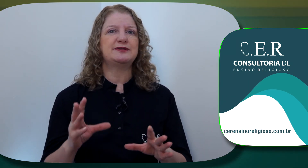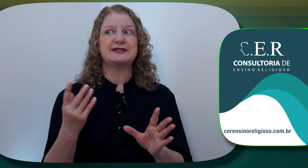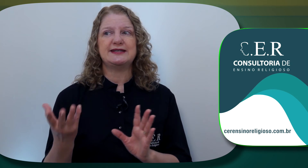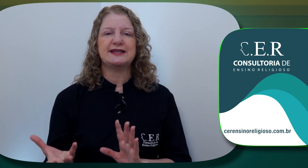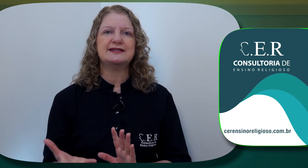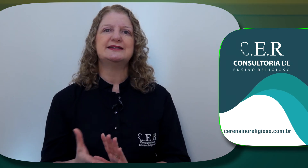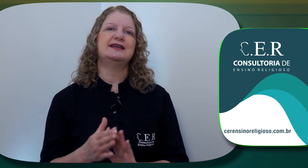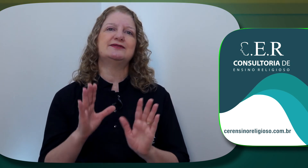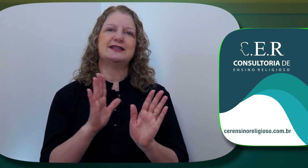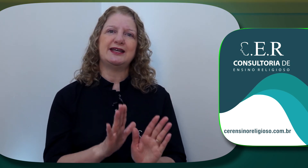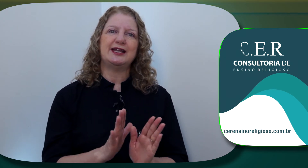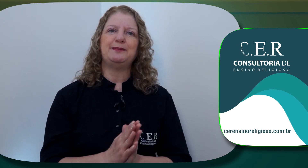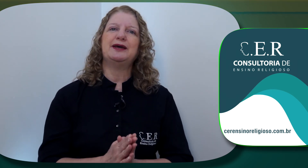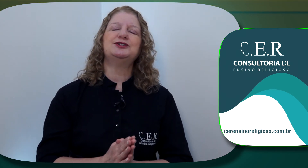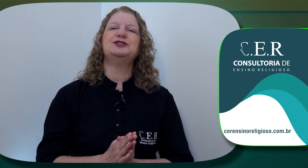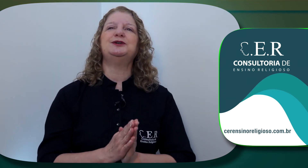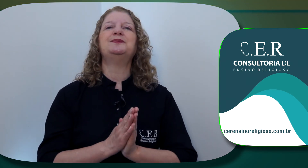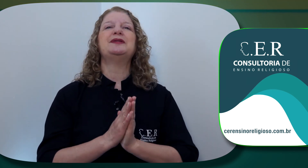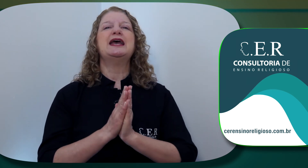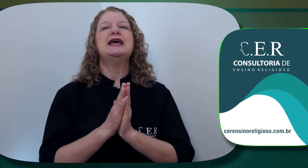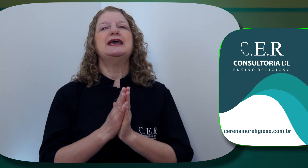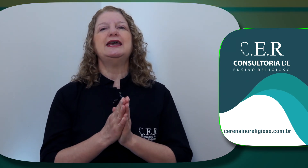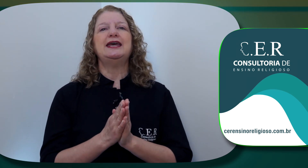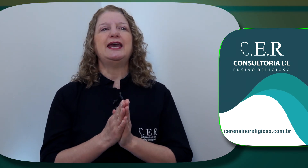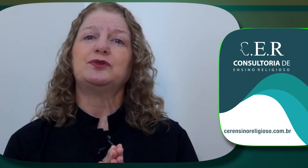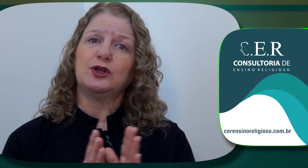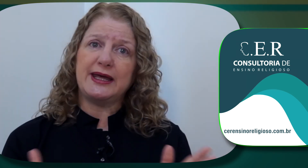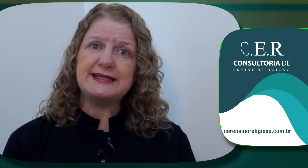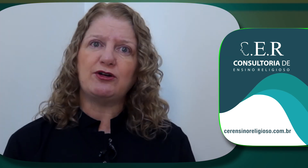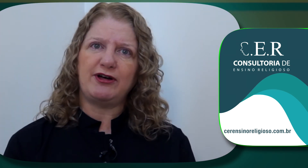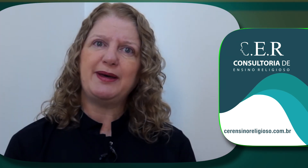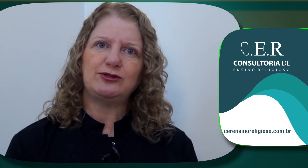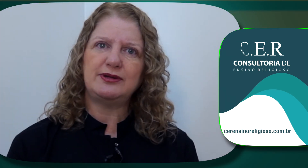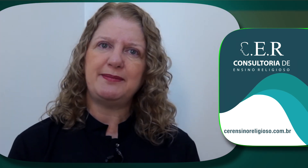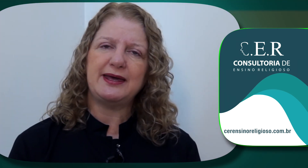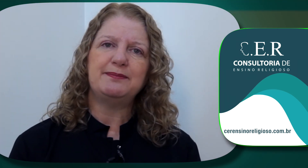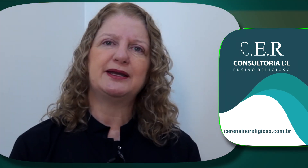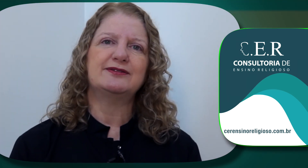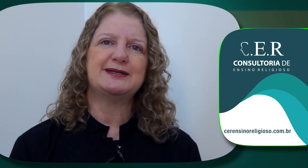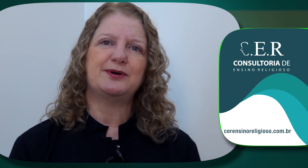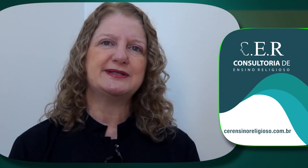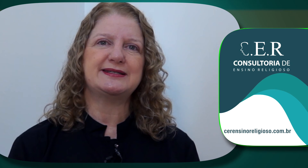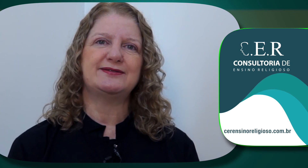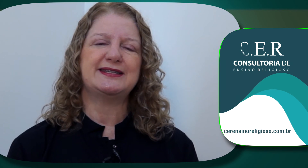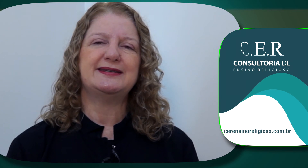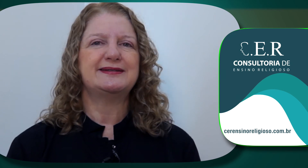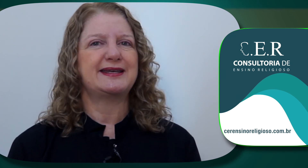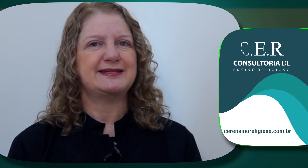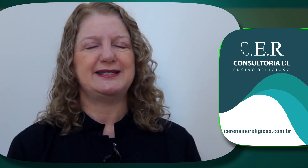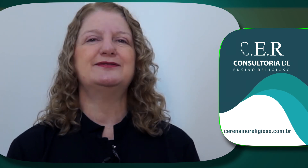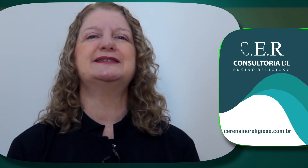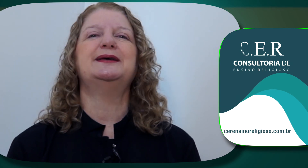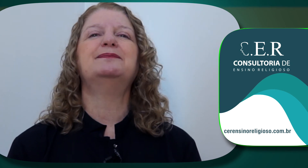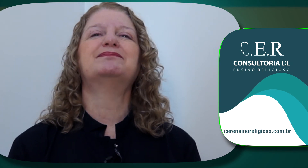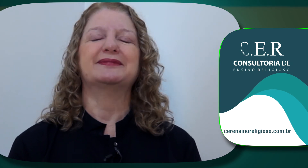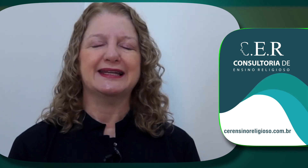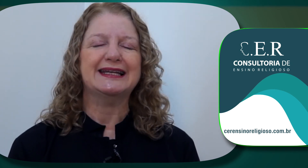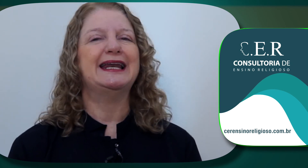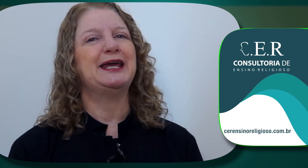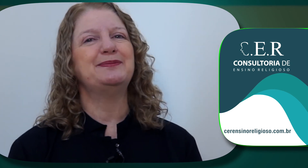você esquecer, você tem ali pertinho. E esse alfabeto também, para que você possa, se você esquecer, você